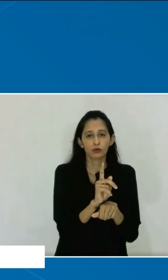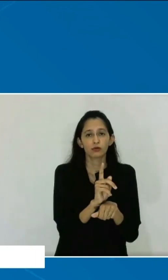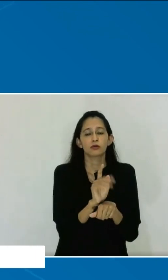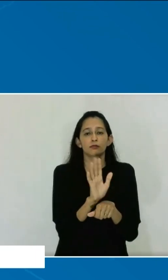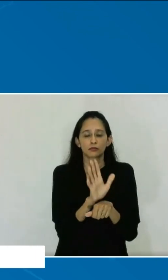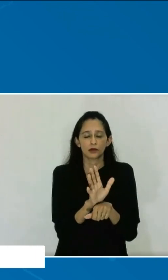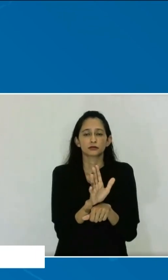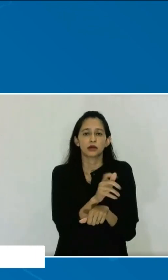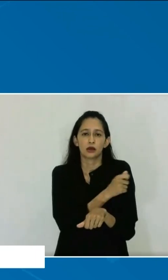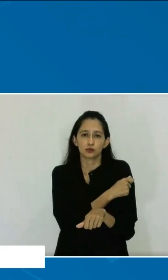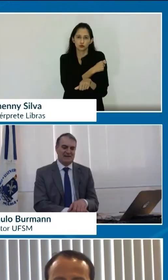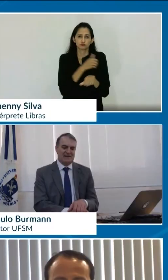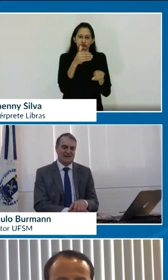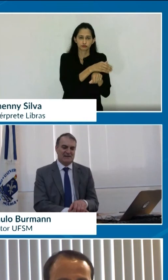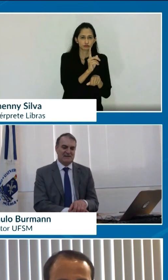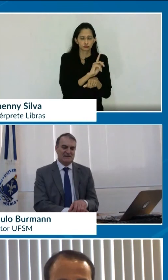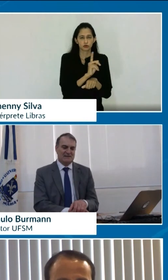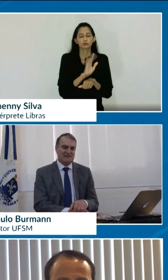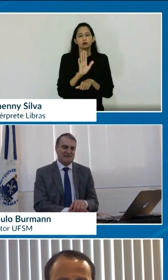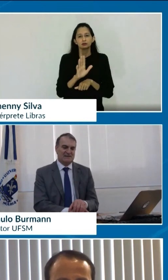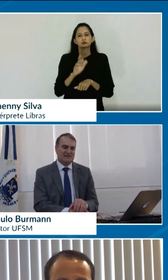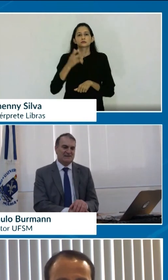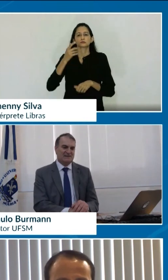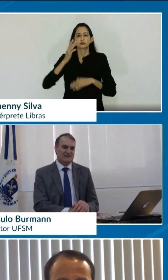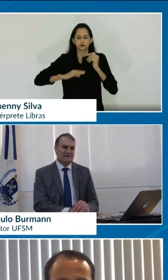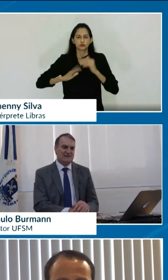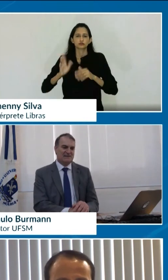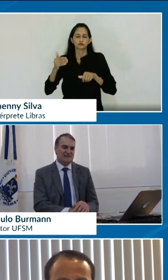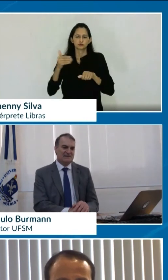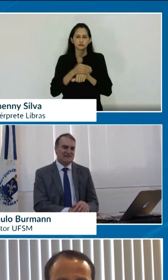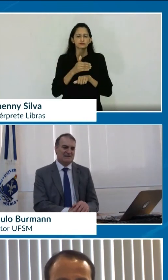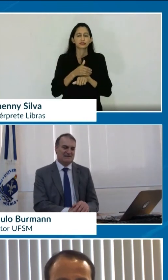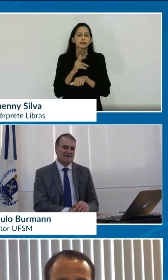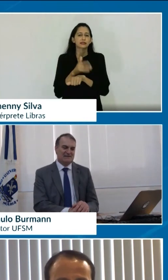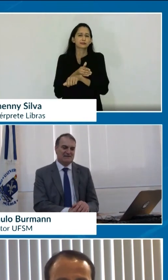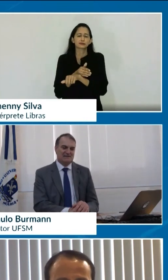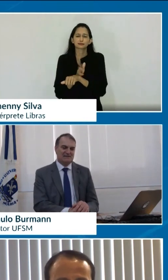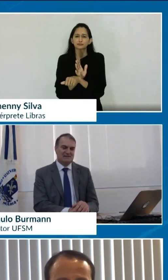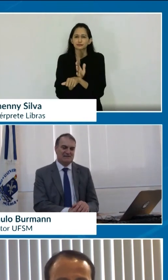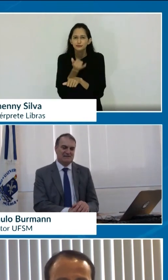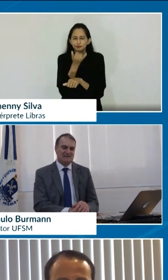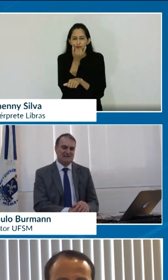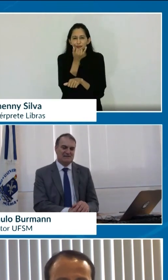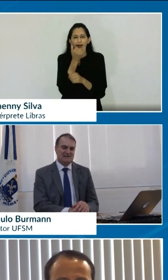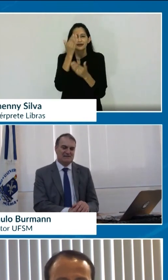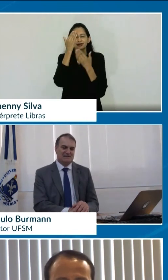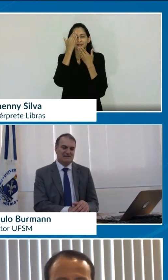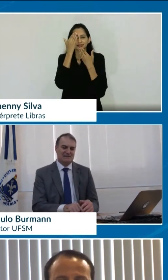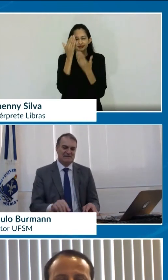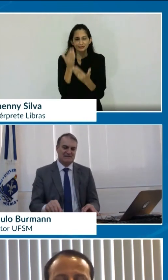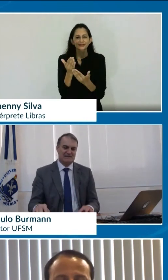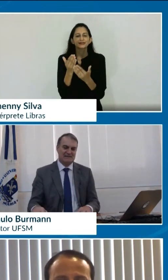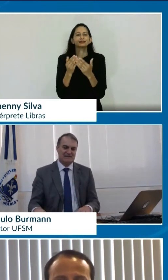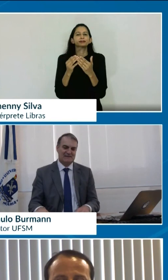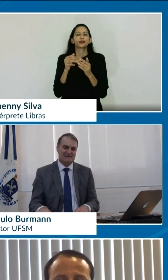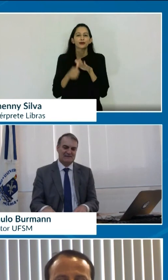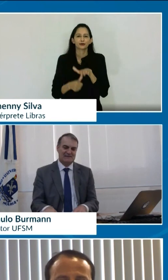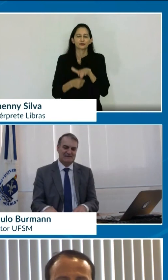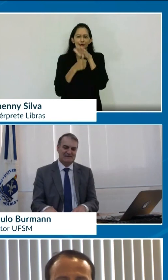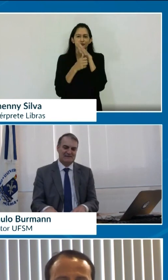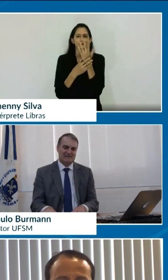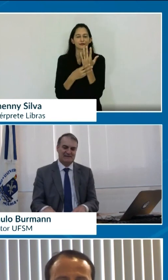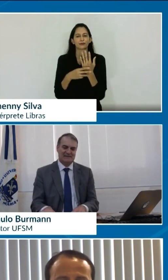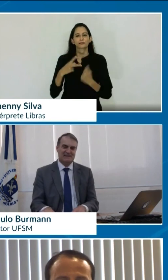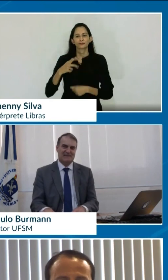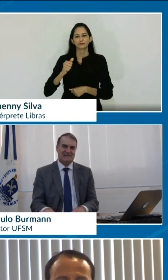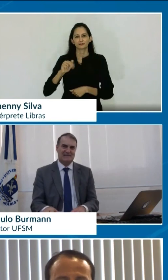Bom, infelizmente, o nosso tempo se encerrou. Eu quero agradecer muito a presença do reitor da Universidade Federal de Santa Maria, Paulo Burman,